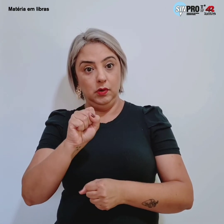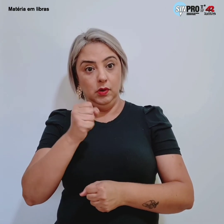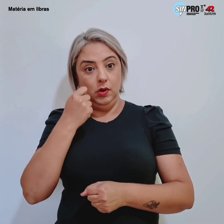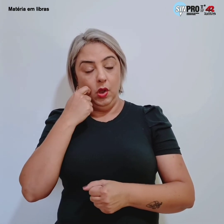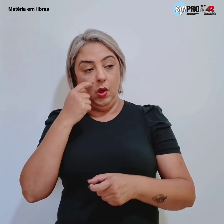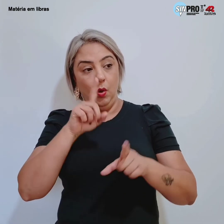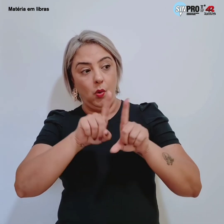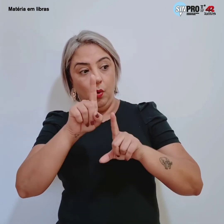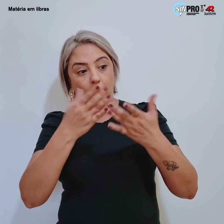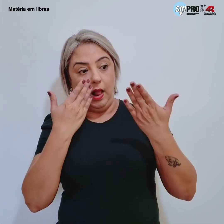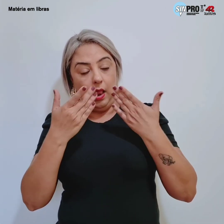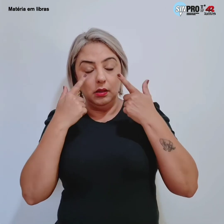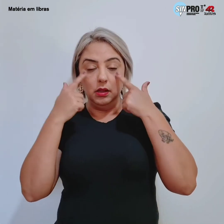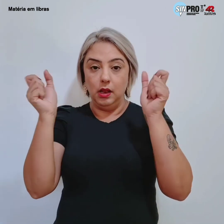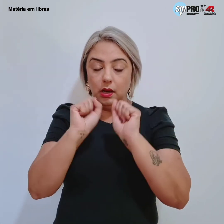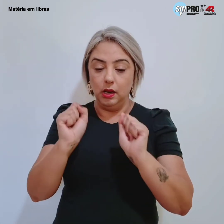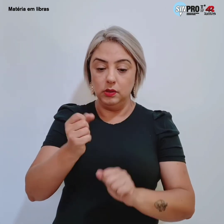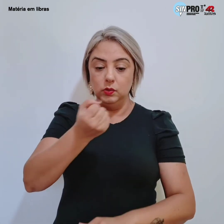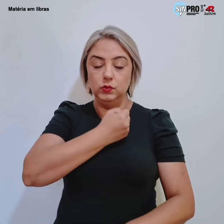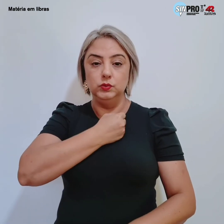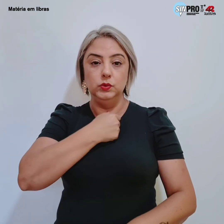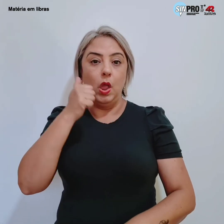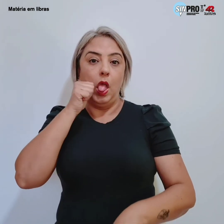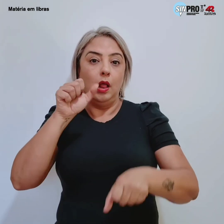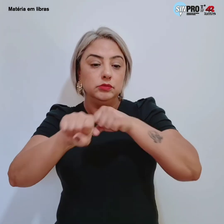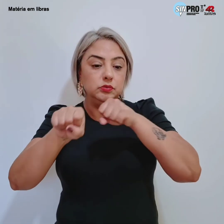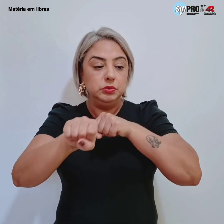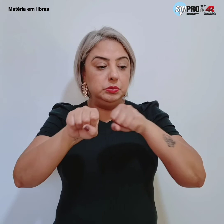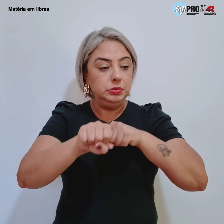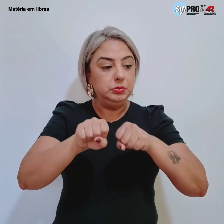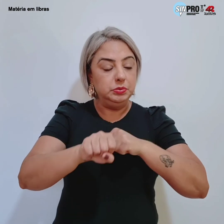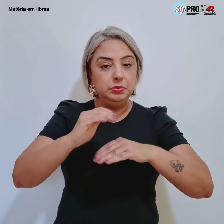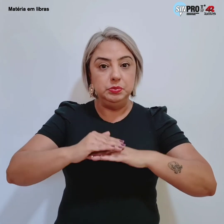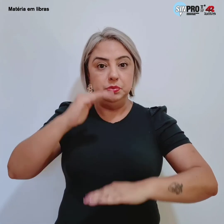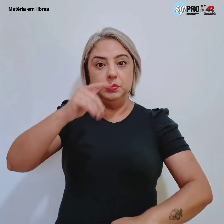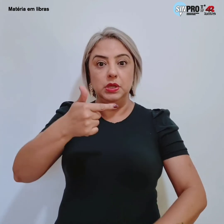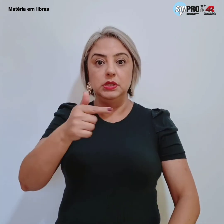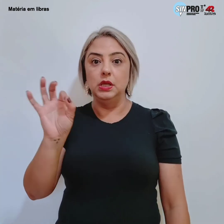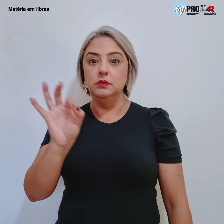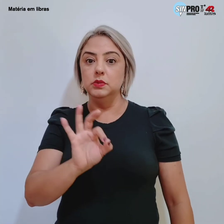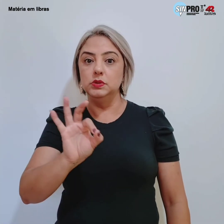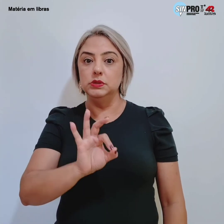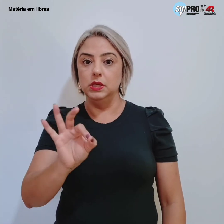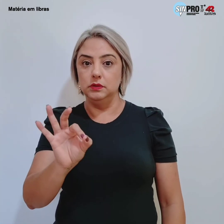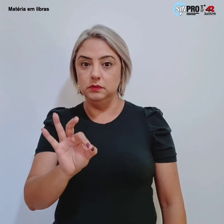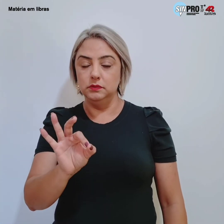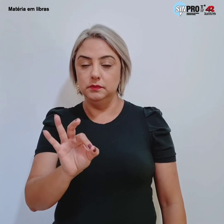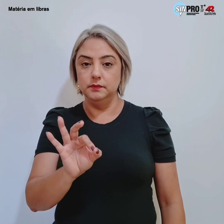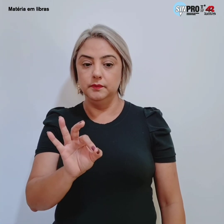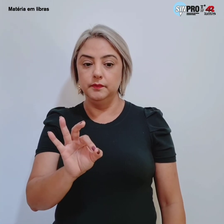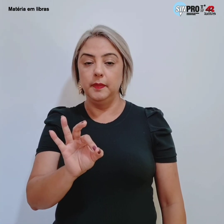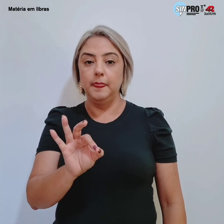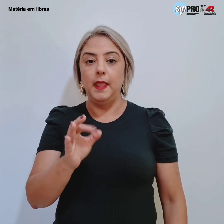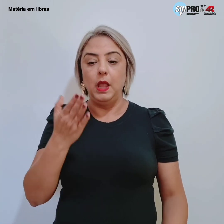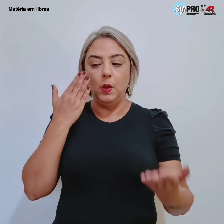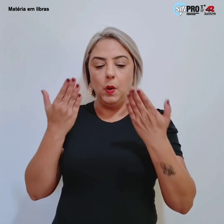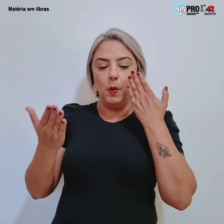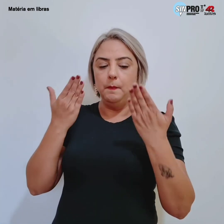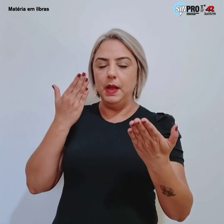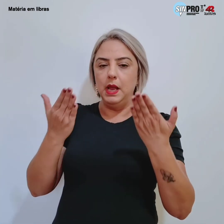o Barômetro de Alerta, o número de feminicídios aumentou 7,1% em comparação